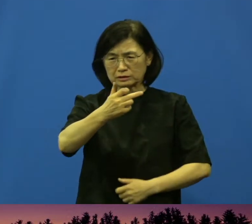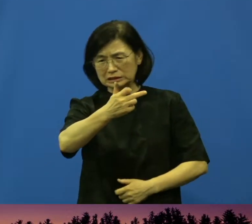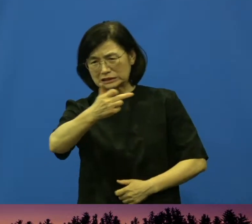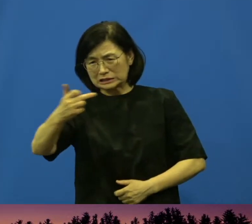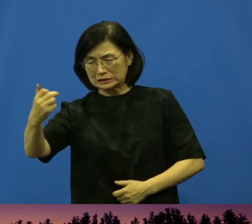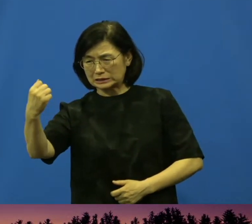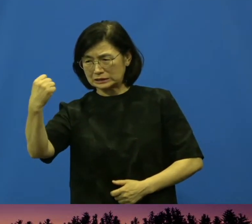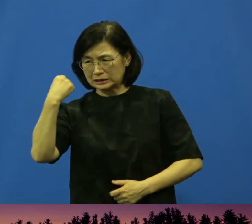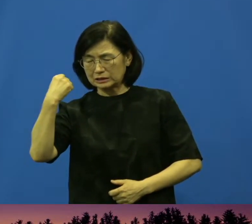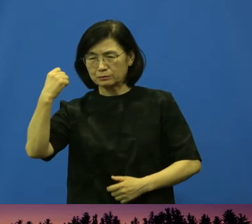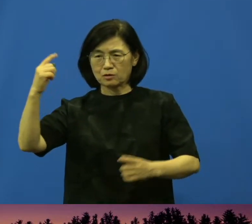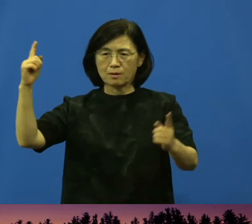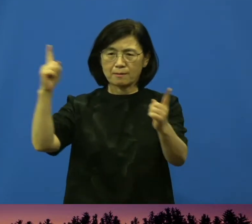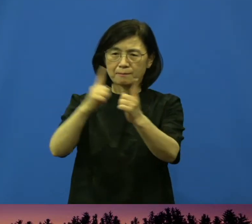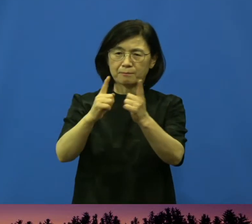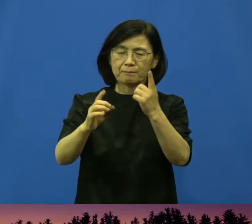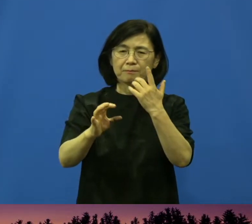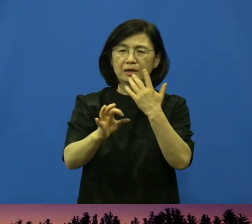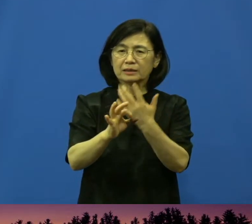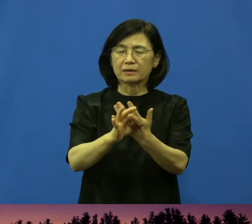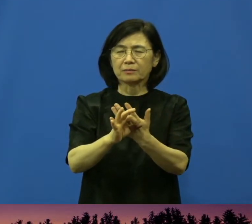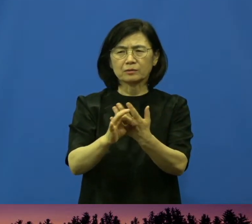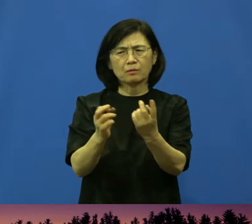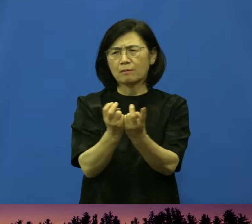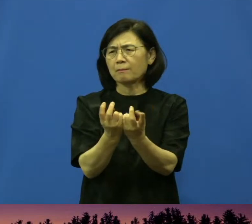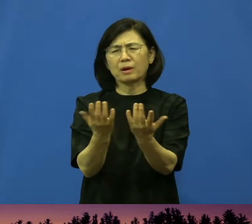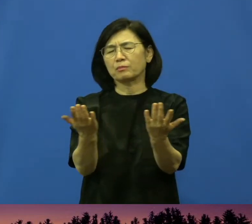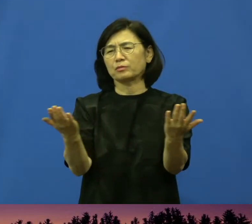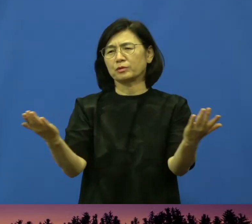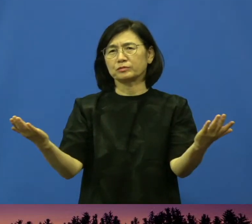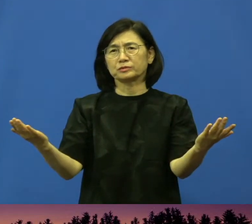위기잖아요. 그걸 감당 못하면 비극이 오는 거고,